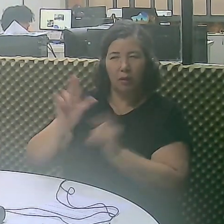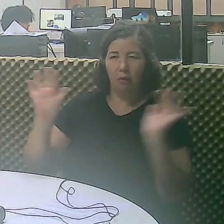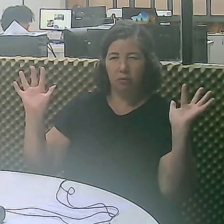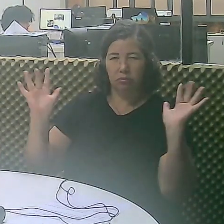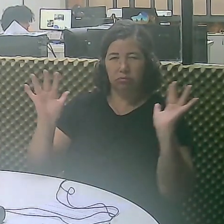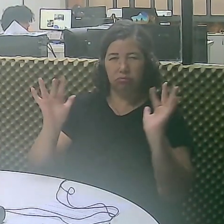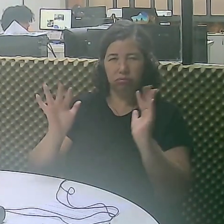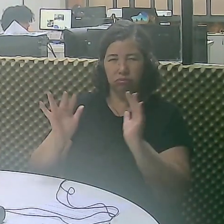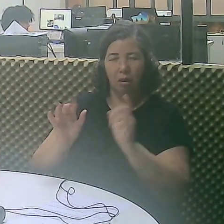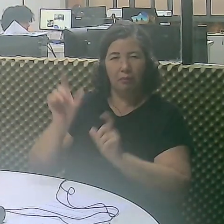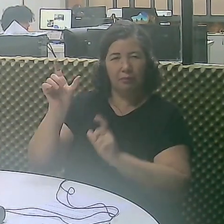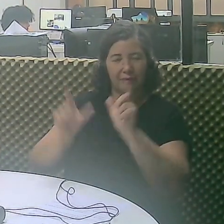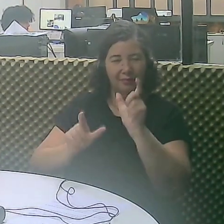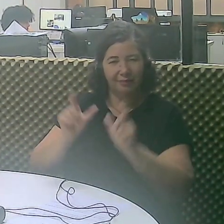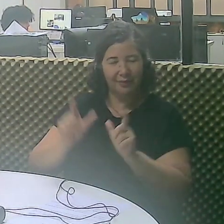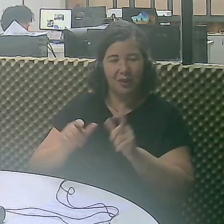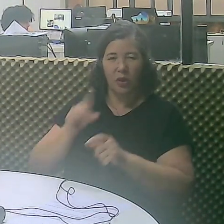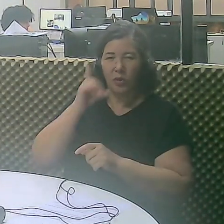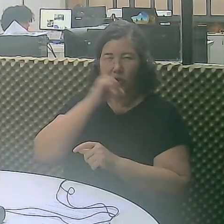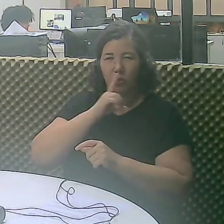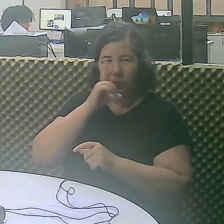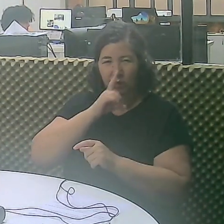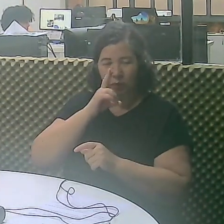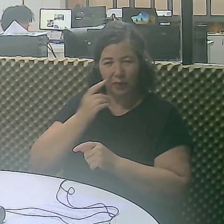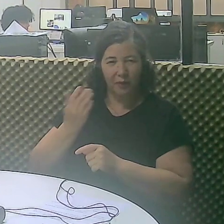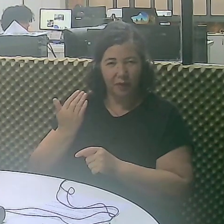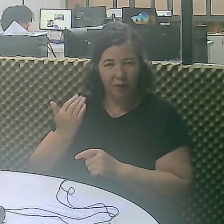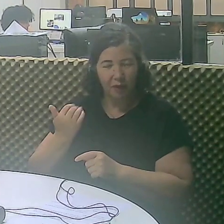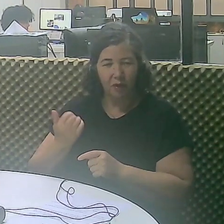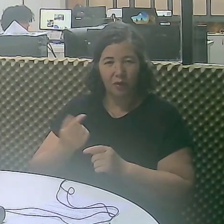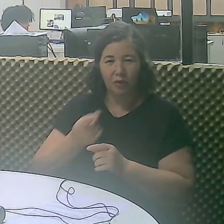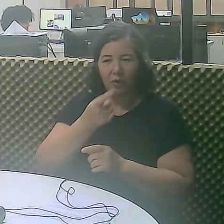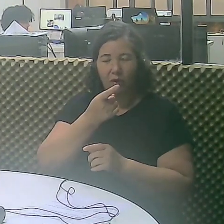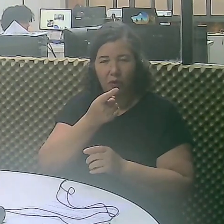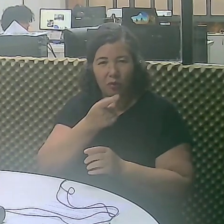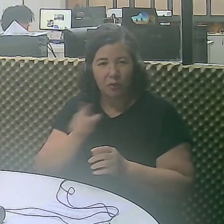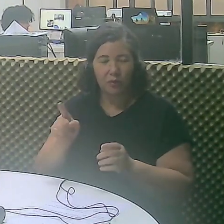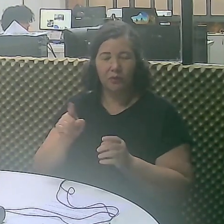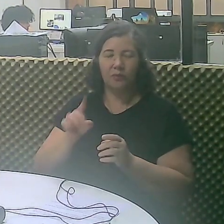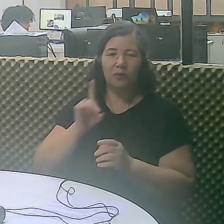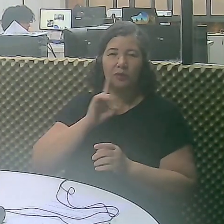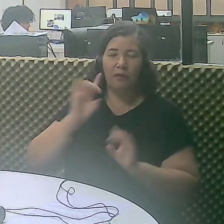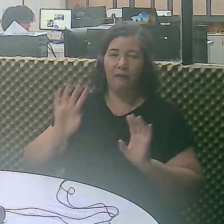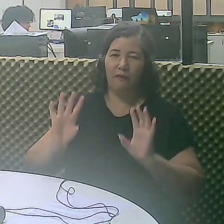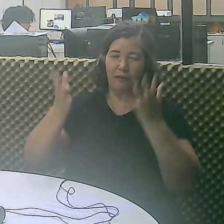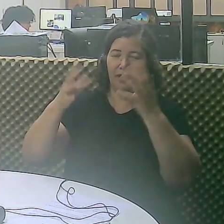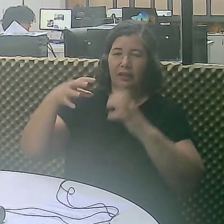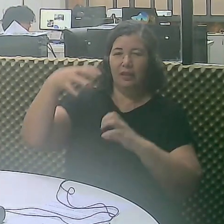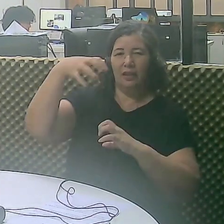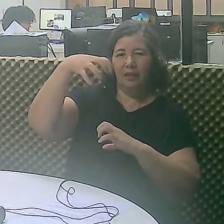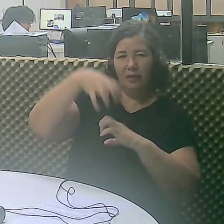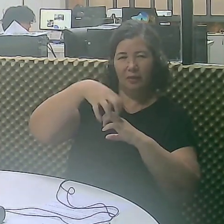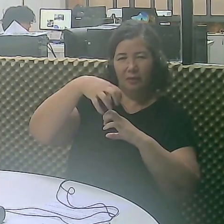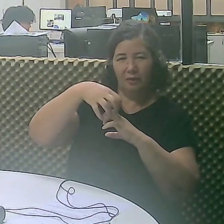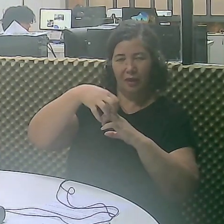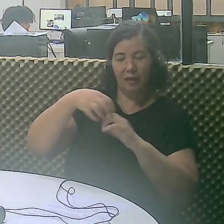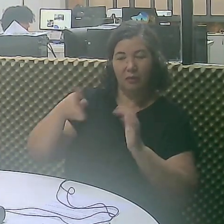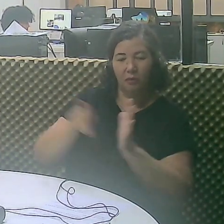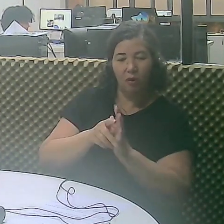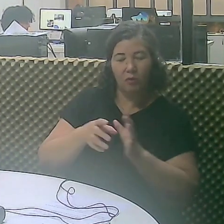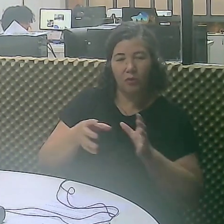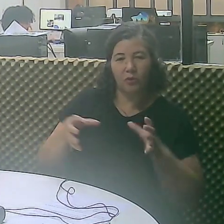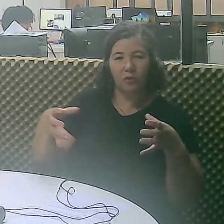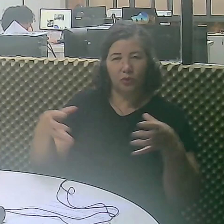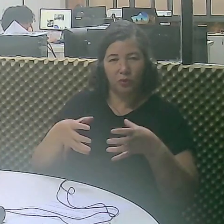devotos neste último domingo, no penúltimo dia de celebração da festa de Congado. A programação é de responsabilidade da Irmandade